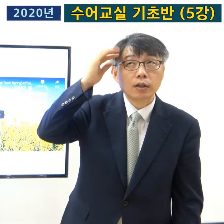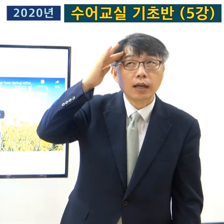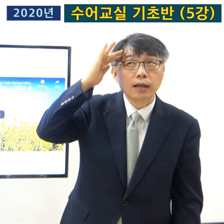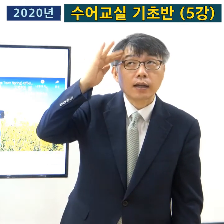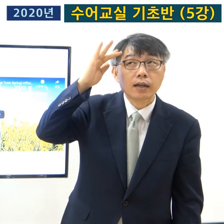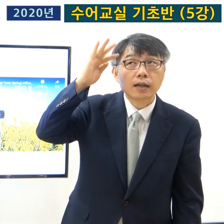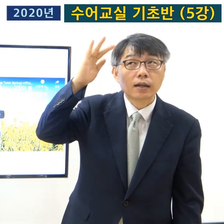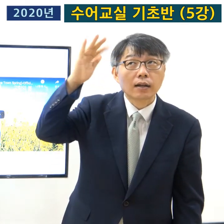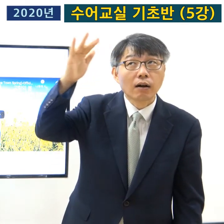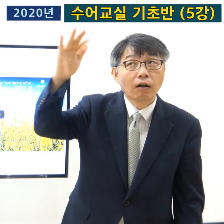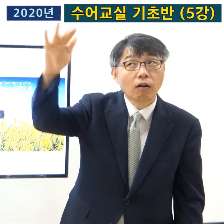이렇게